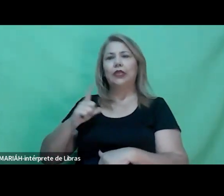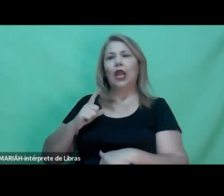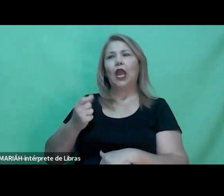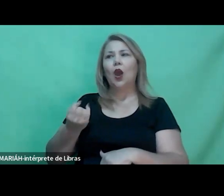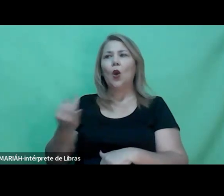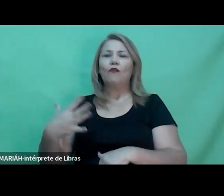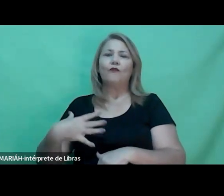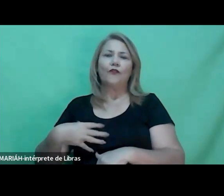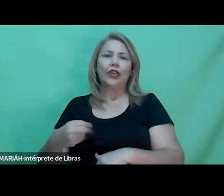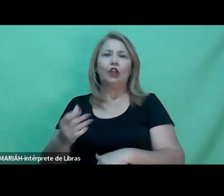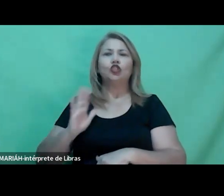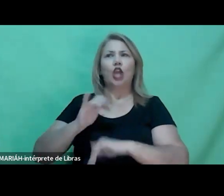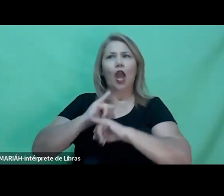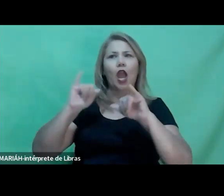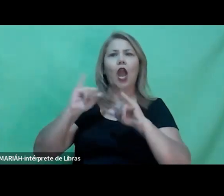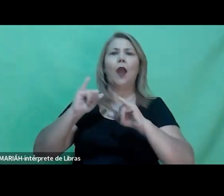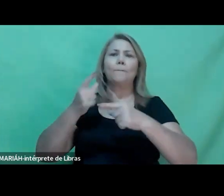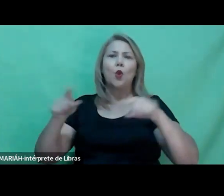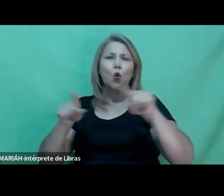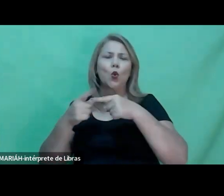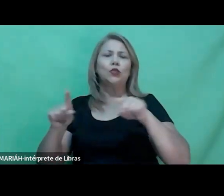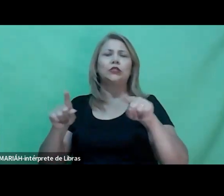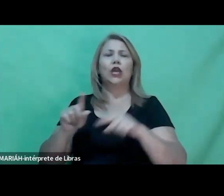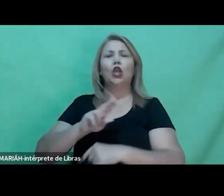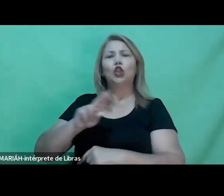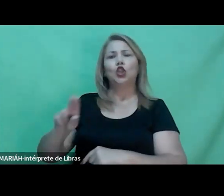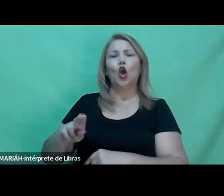dado la vuelta al mundo y se llama